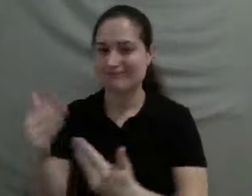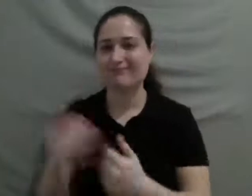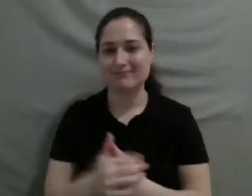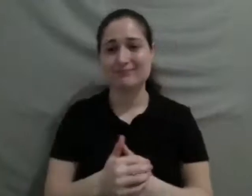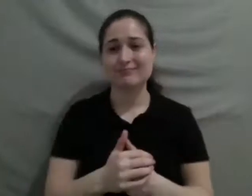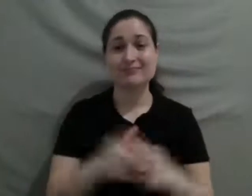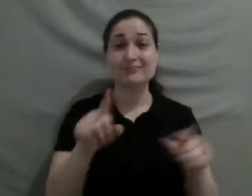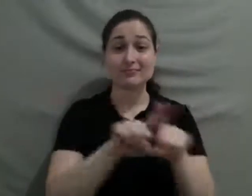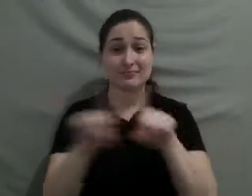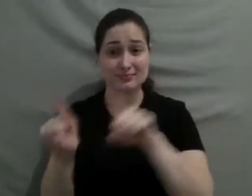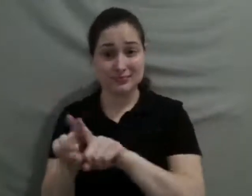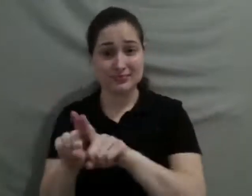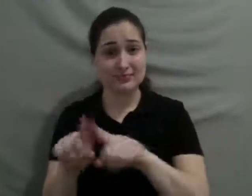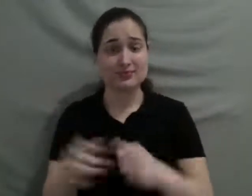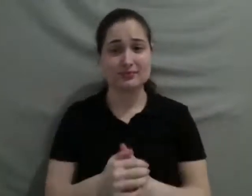También queremos